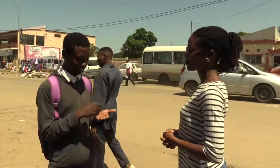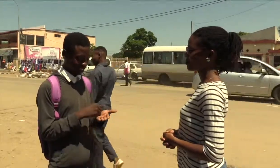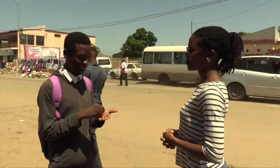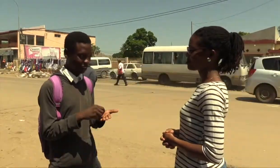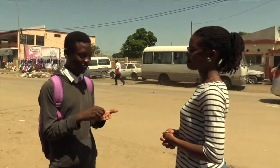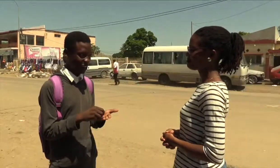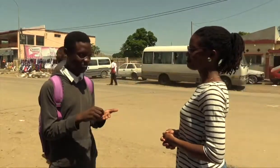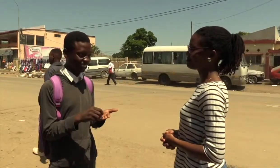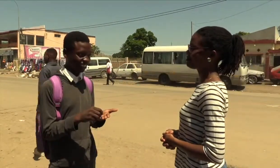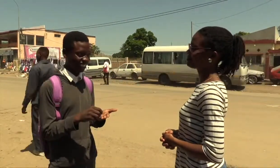Esferográfica